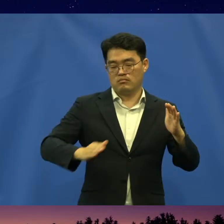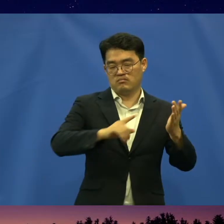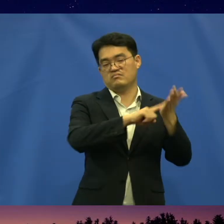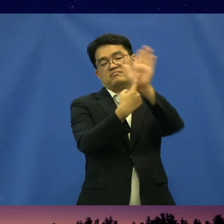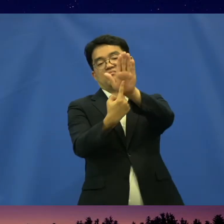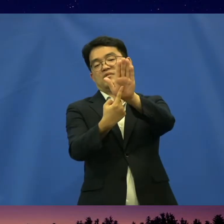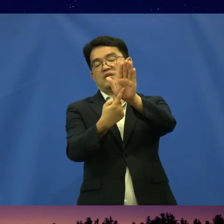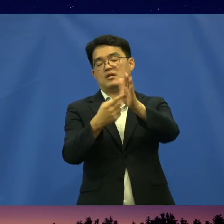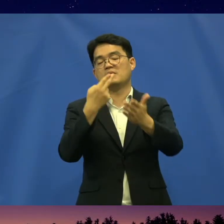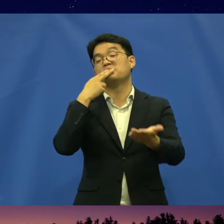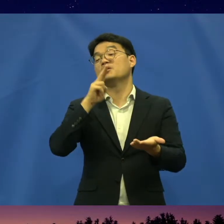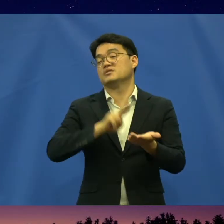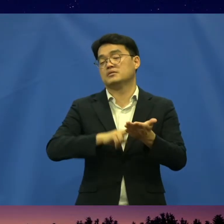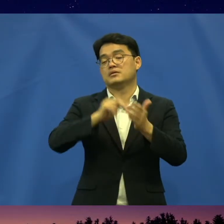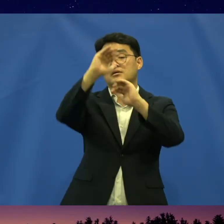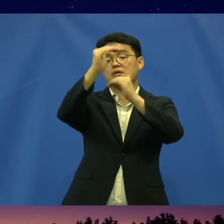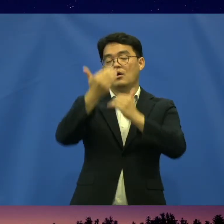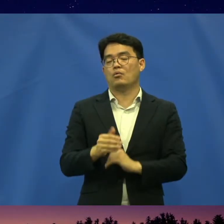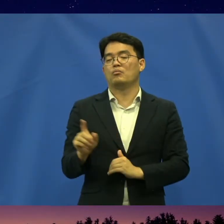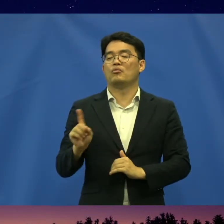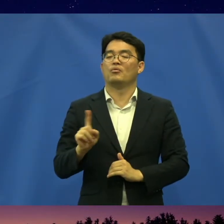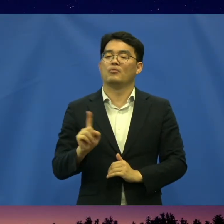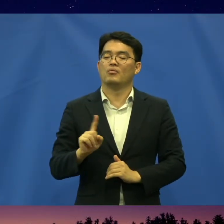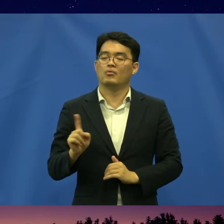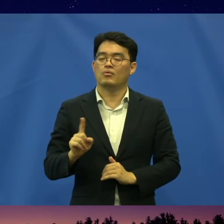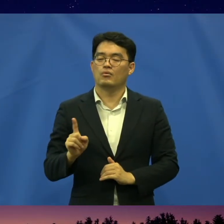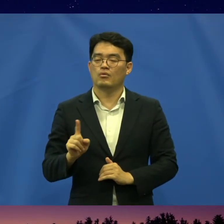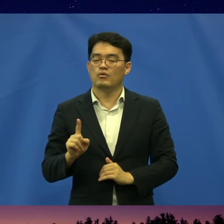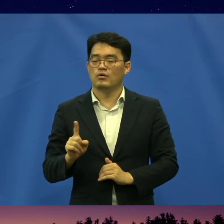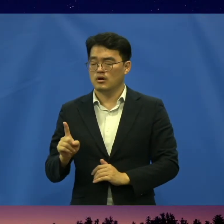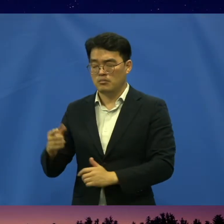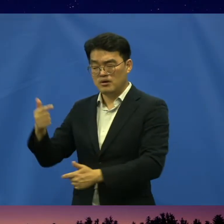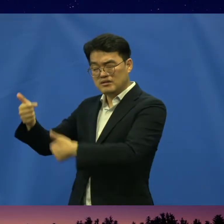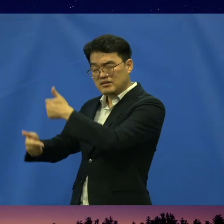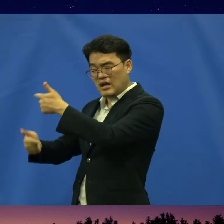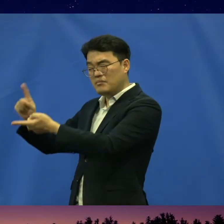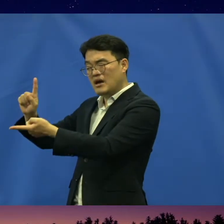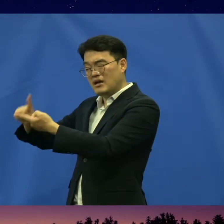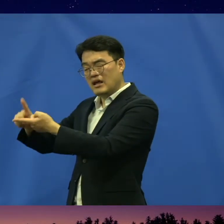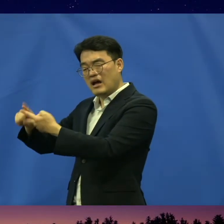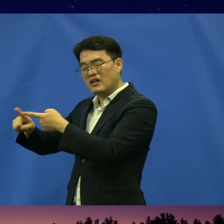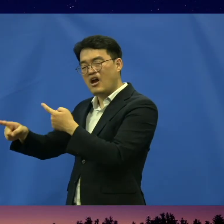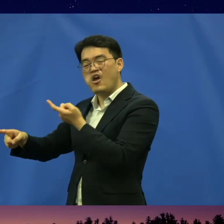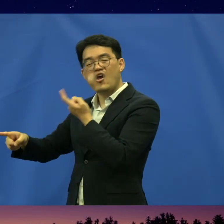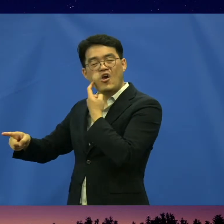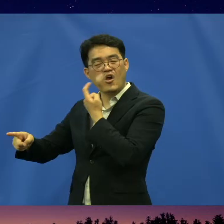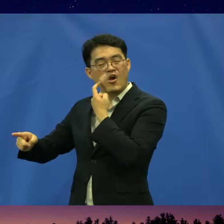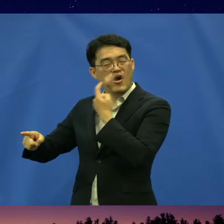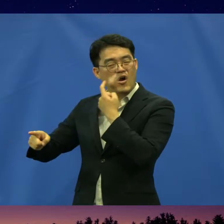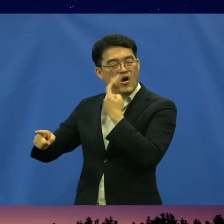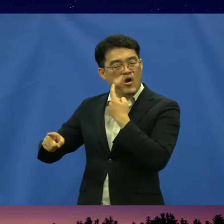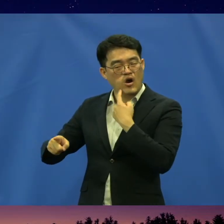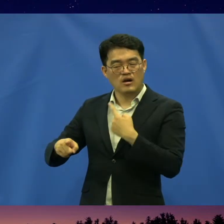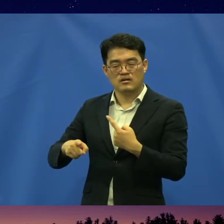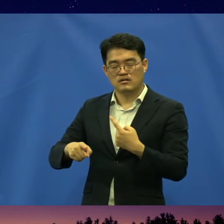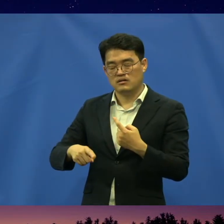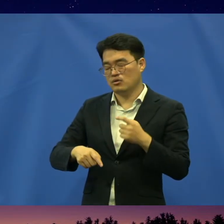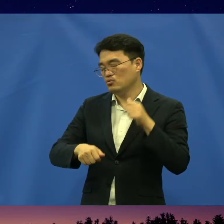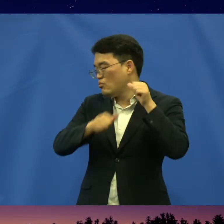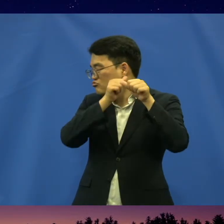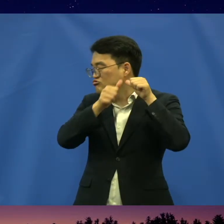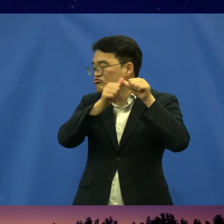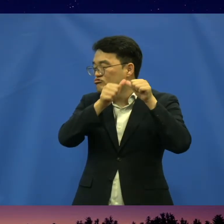문제는 그 편지의 내용이 뭐냐는 거예요. 근거 없는 소문들로 가득하다. 거의 그 내용이